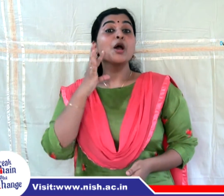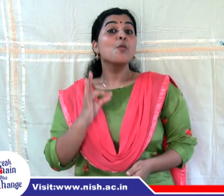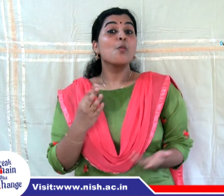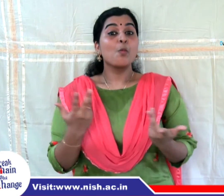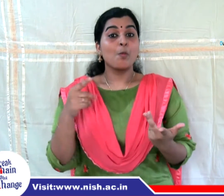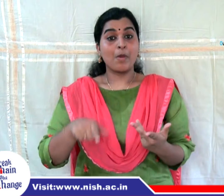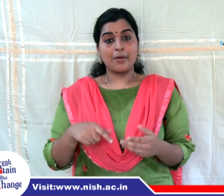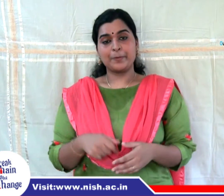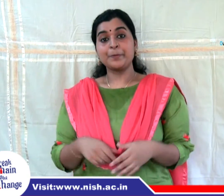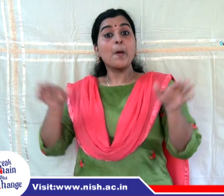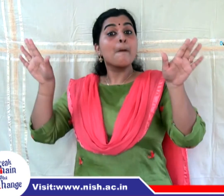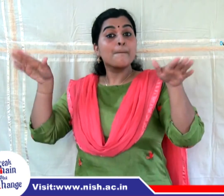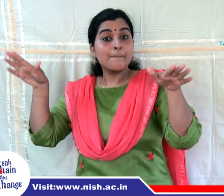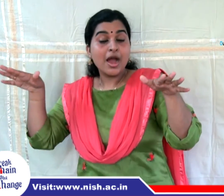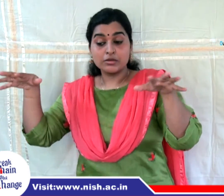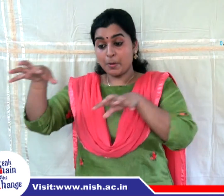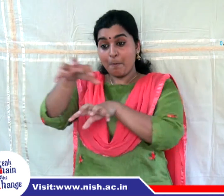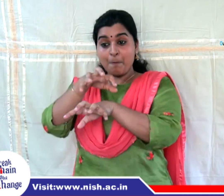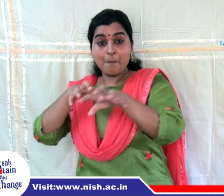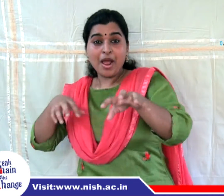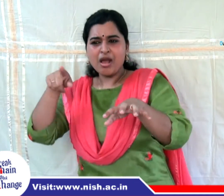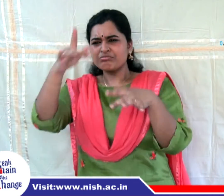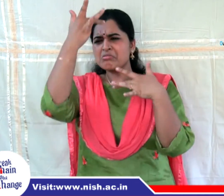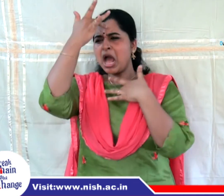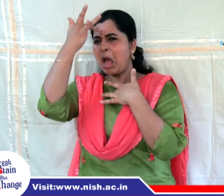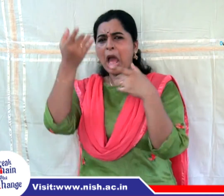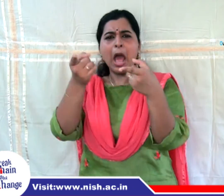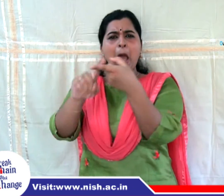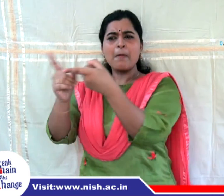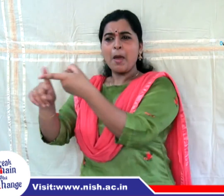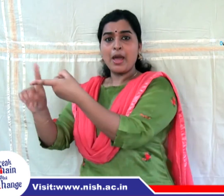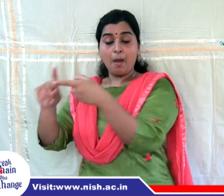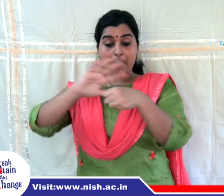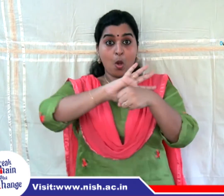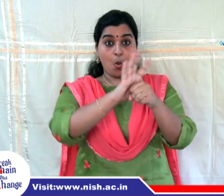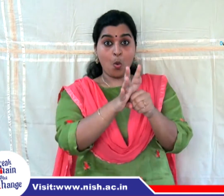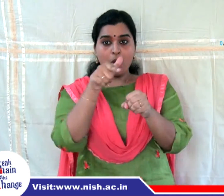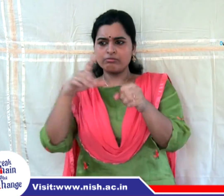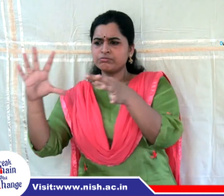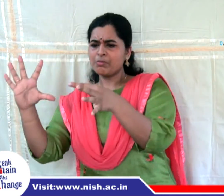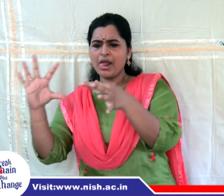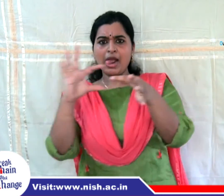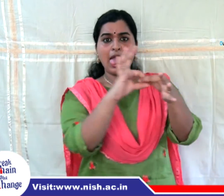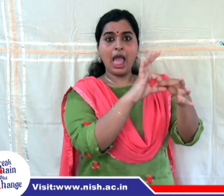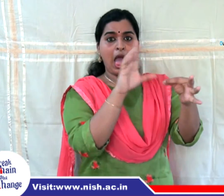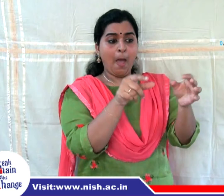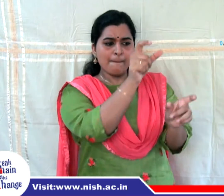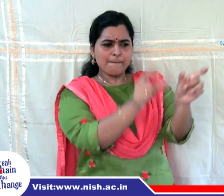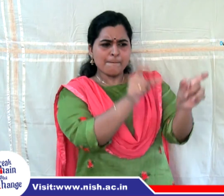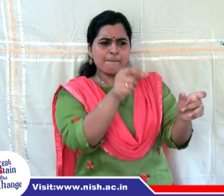പ്രധാനമായും പക്ഷിമൃഗാദികൾ രോഗങ്ങളുണ്ടാക്കുന്ന കൊറോണ വൈറസ് ഇവയുമായി സഹവസിക്കുകയും അടുത്ത് സമ്പർക്കം